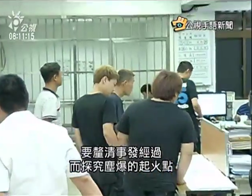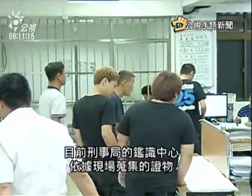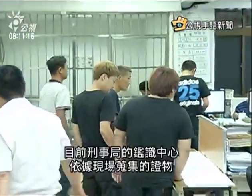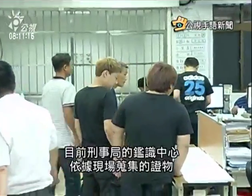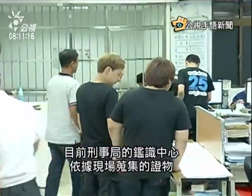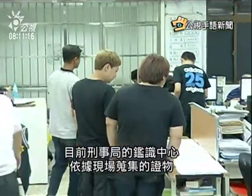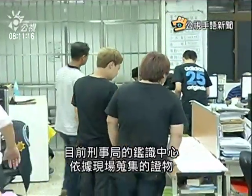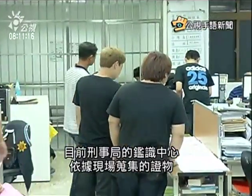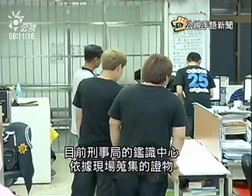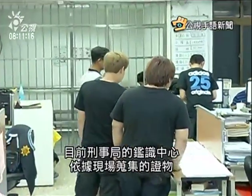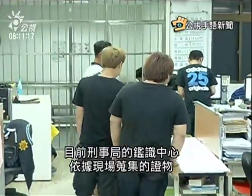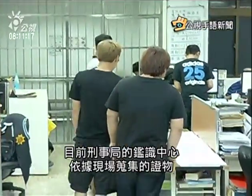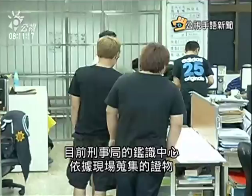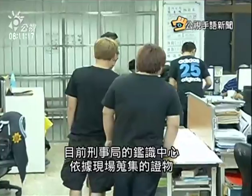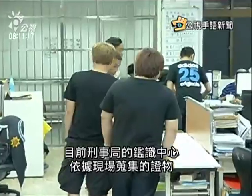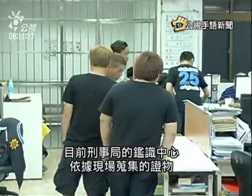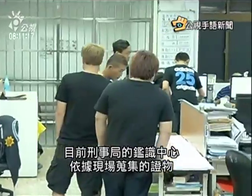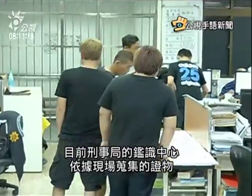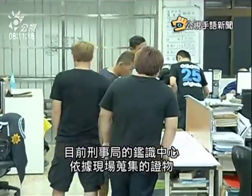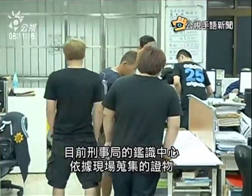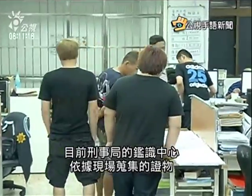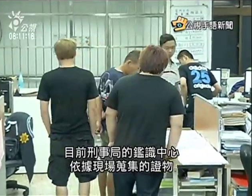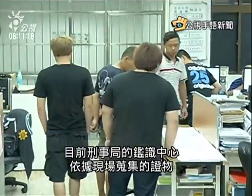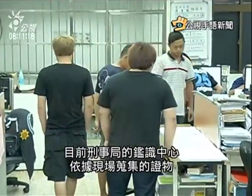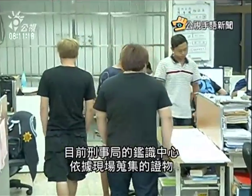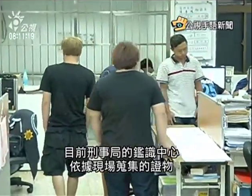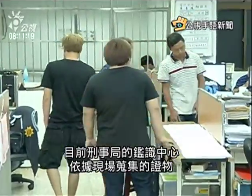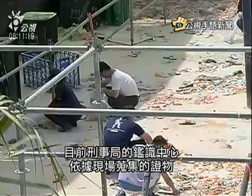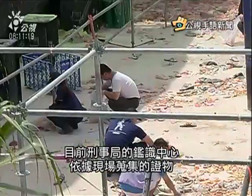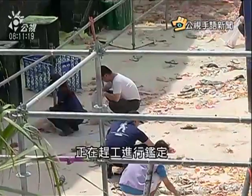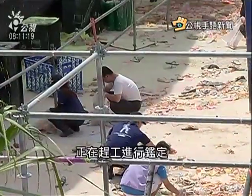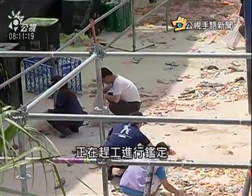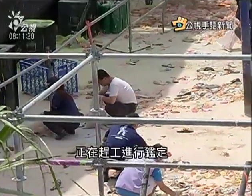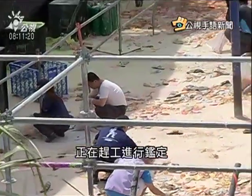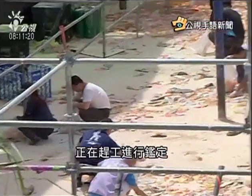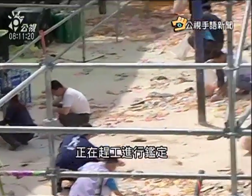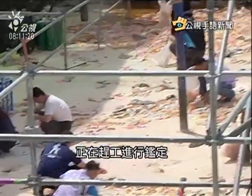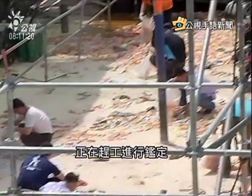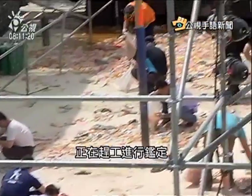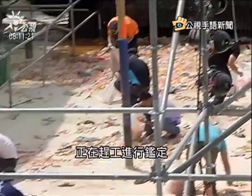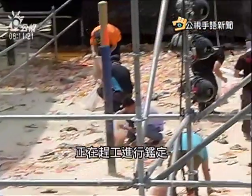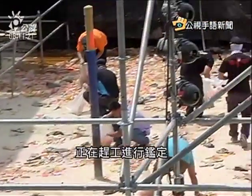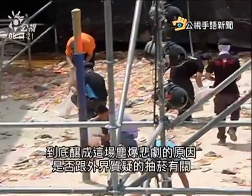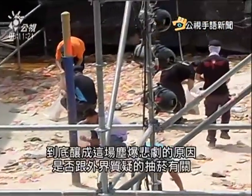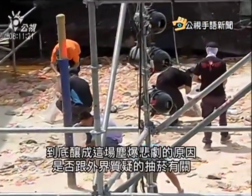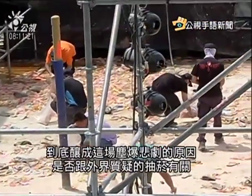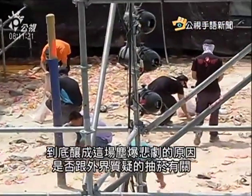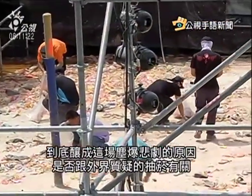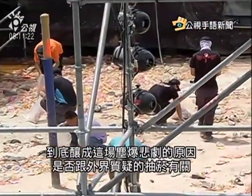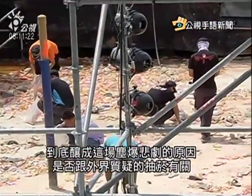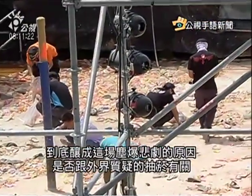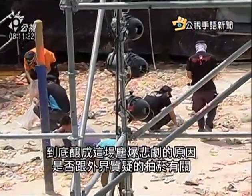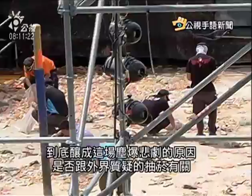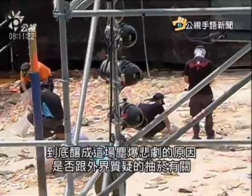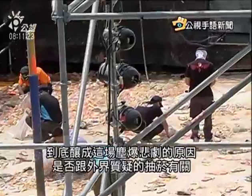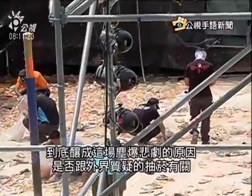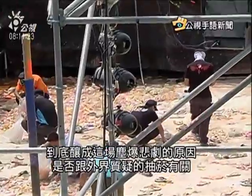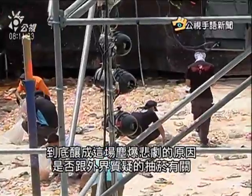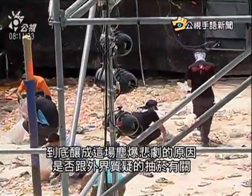前刑事局的鉴识中心依据现场搜集的证物，正在赶工进行鉴定，到底酿成这一场晨报悲剧的原因，是否